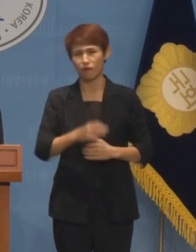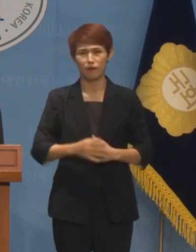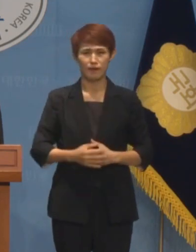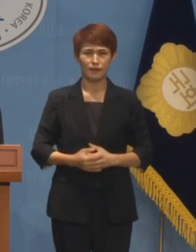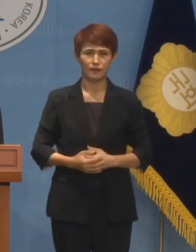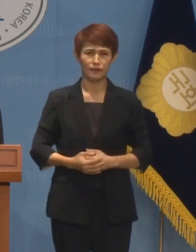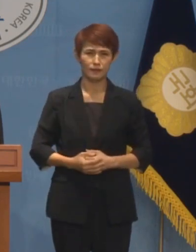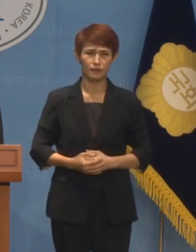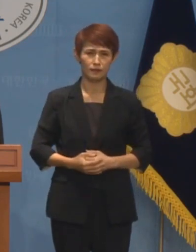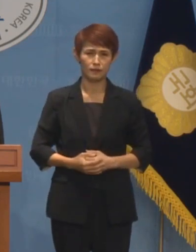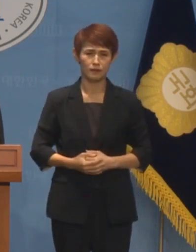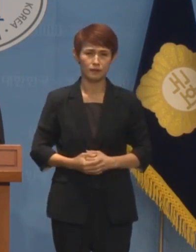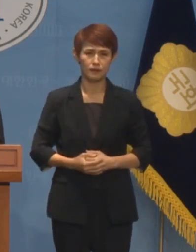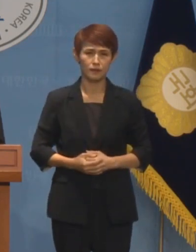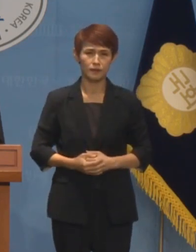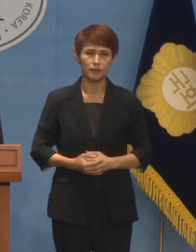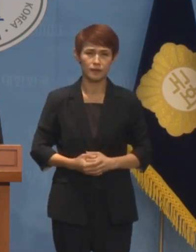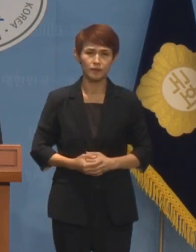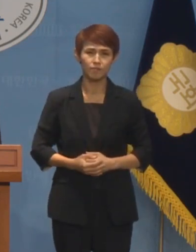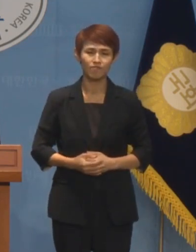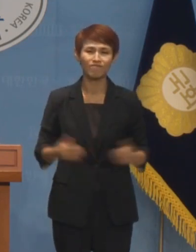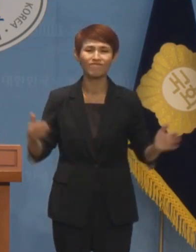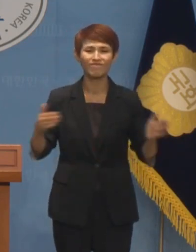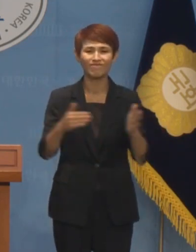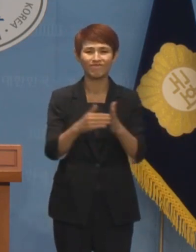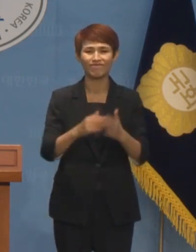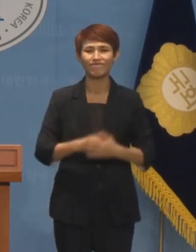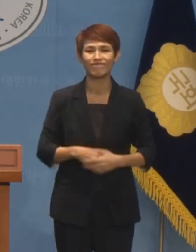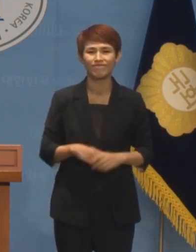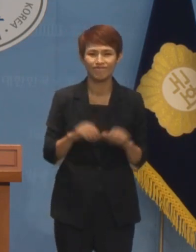수가 없습니다. 이상 마치겠습니다.